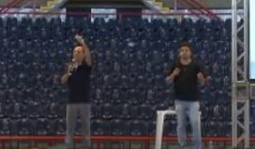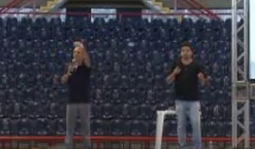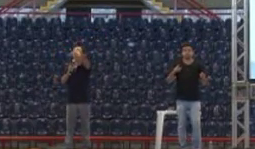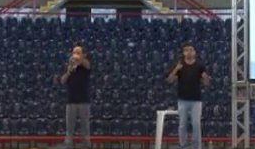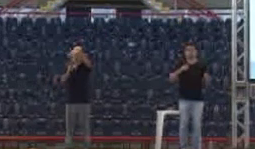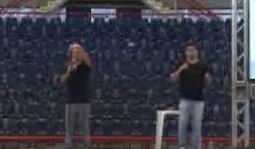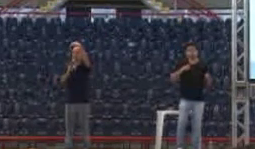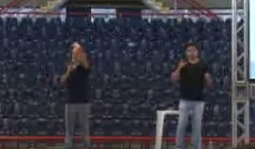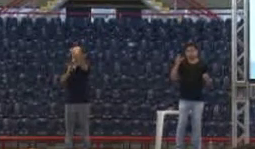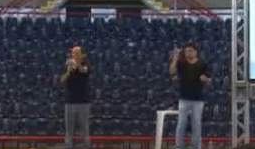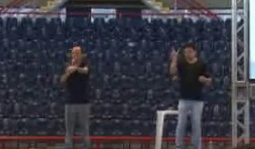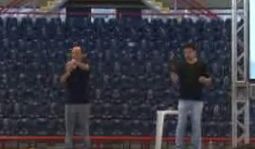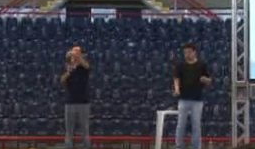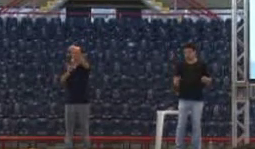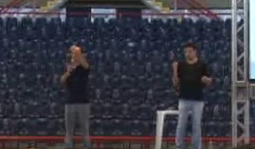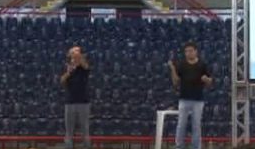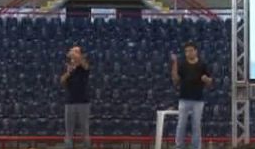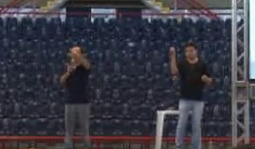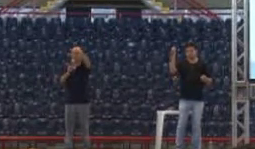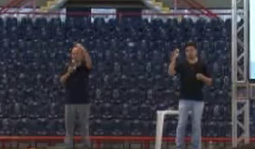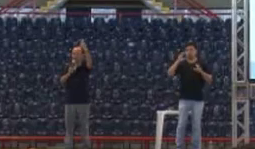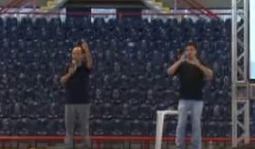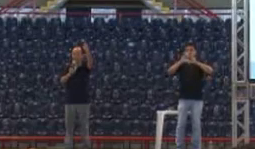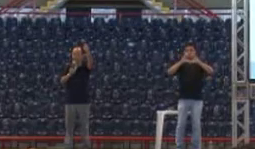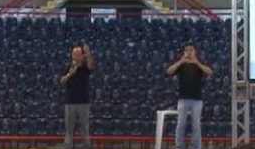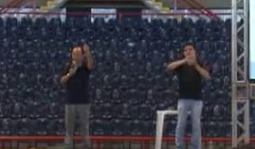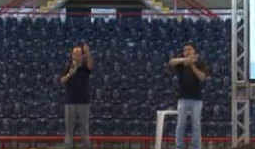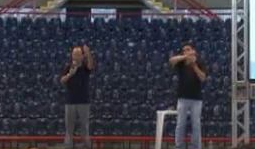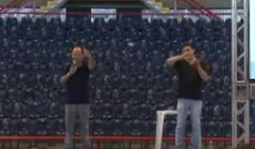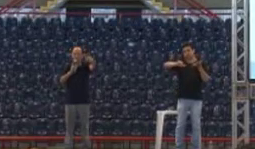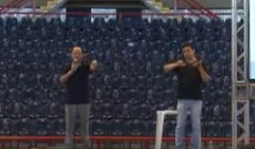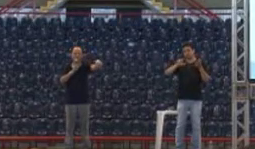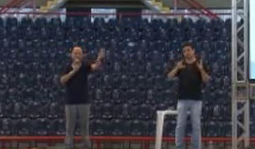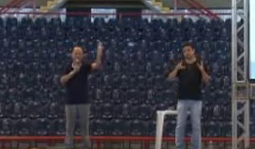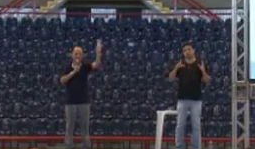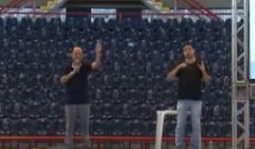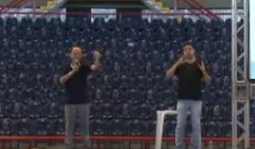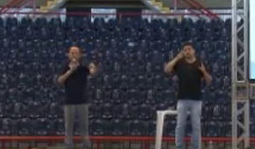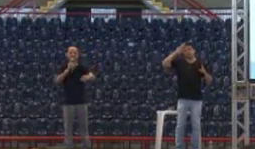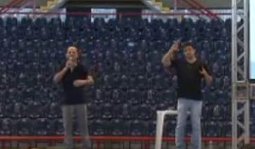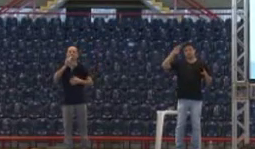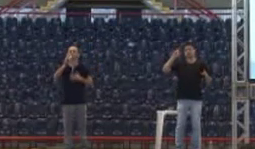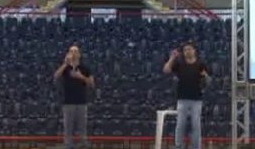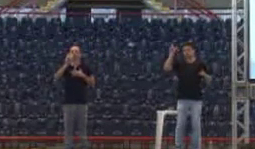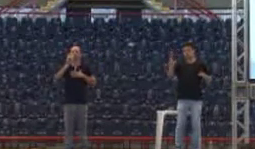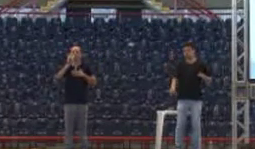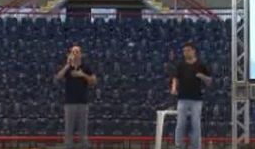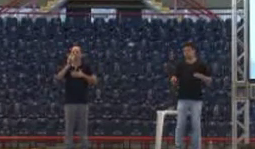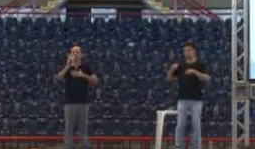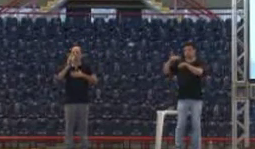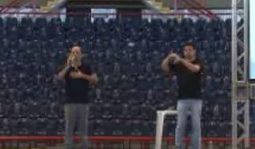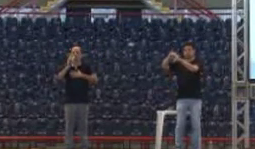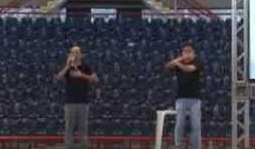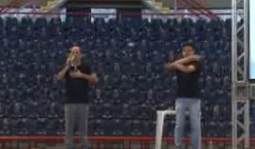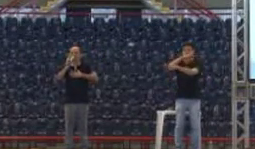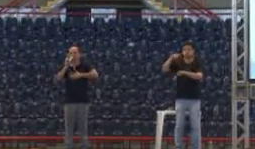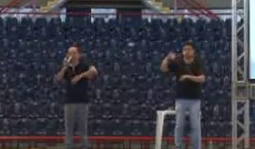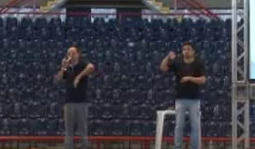elementos fundamentais da comunicação são vários mas os principais emissores